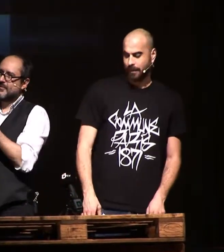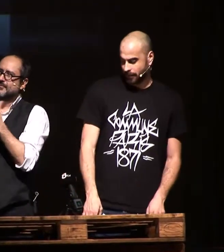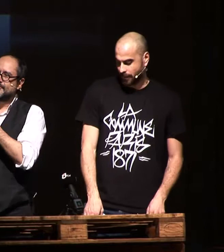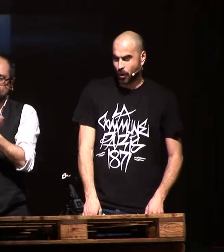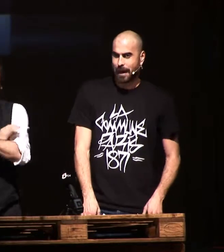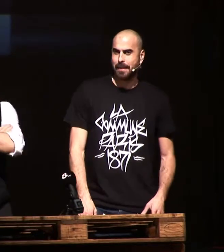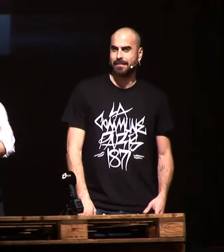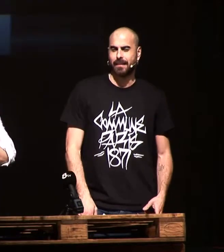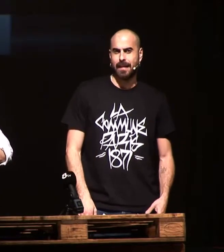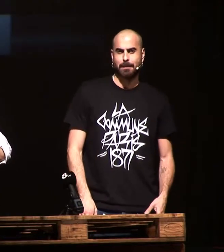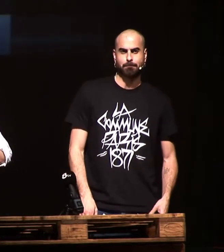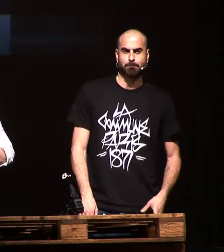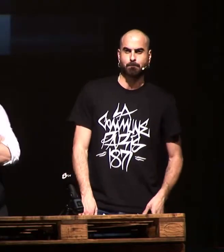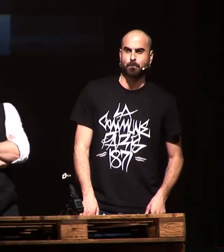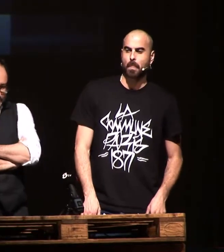I molt ràpid...